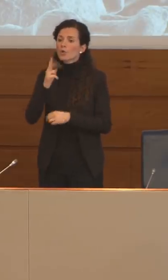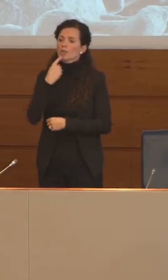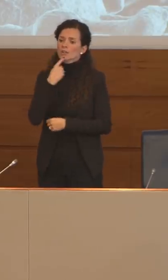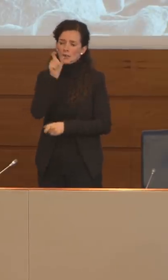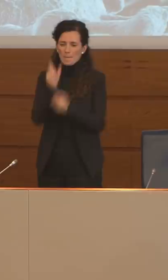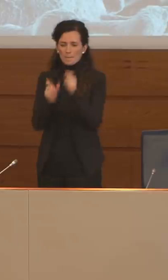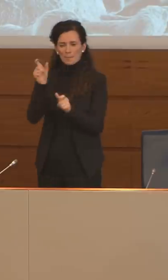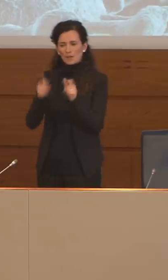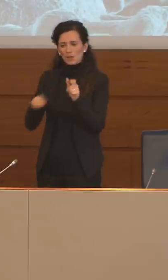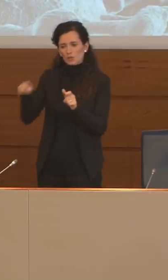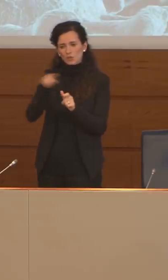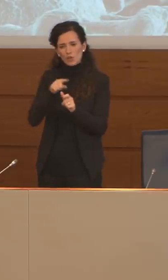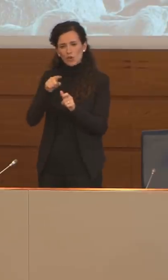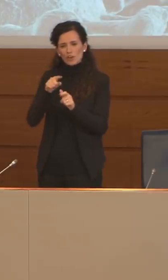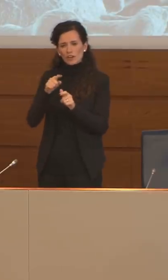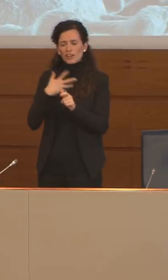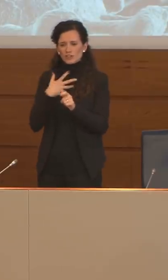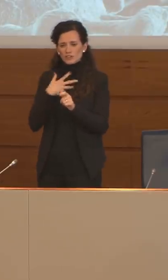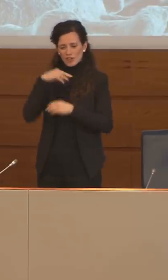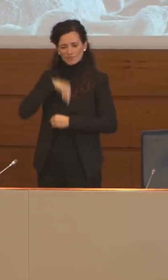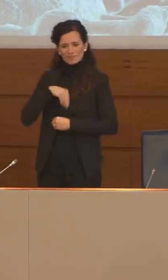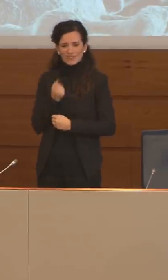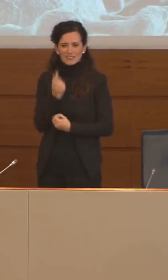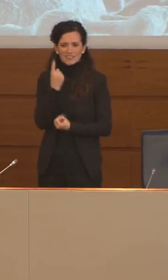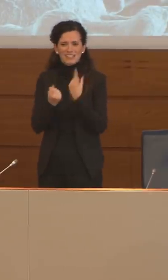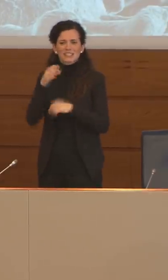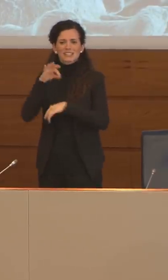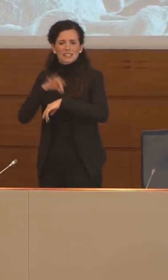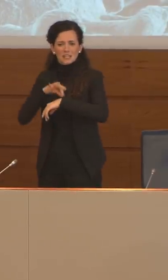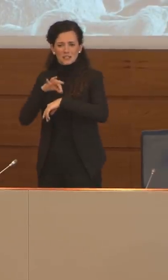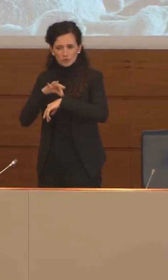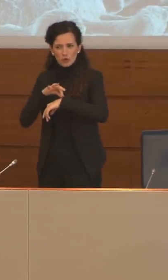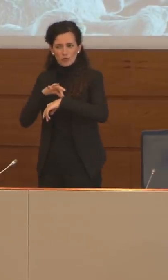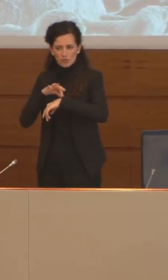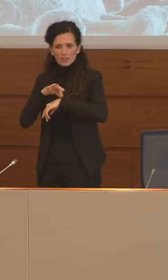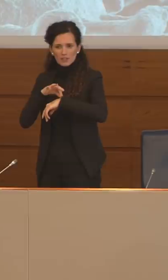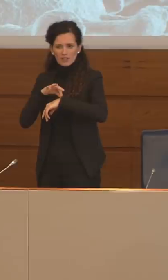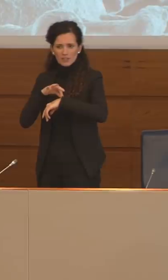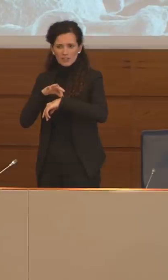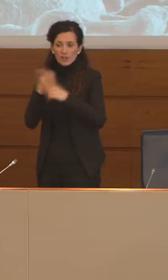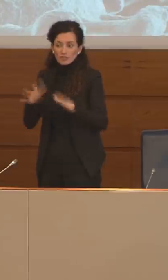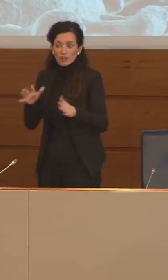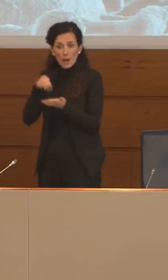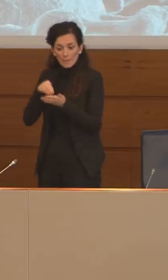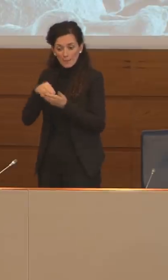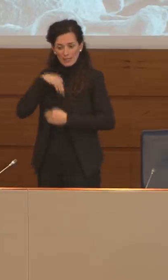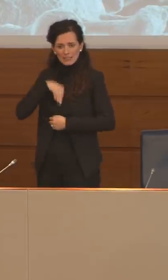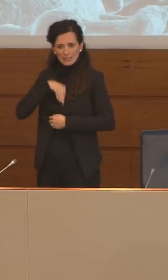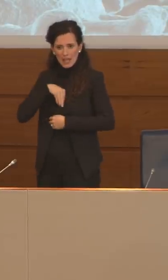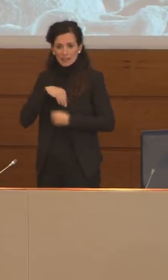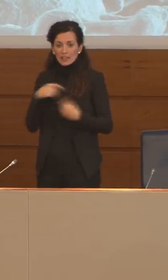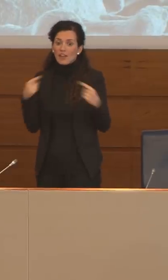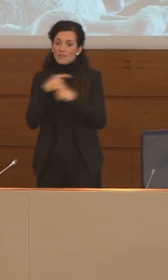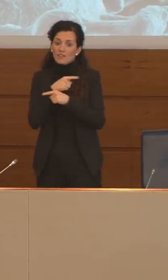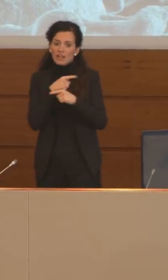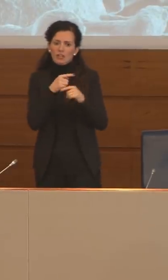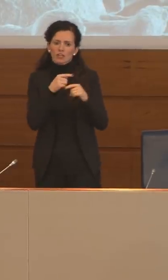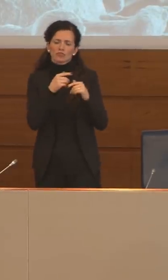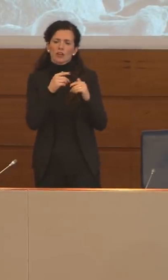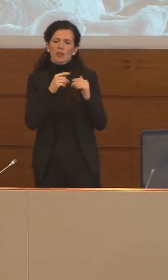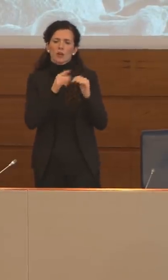o poi ci sintomatici mentre marcatamente più basso nei soggetti